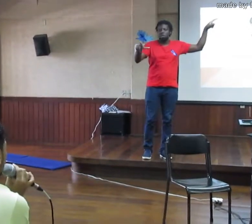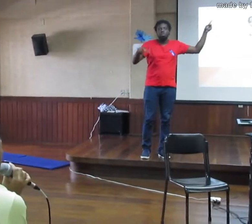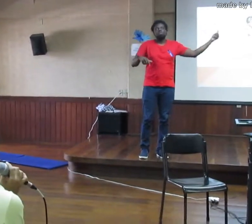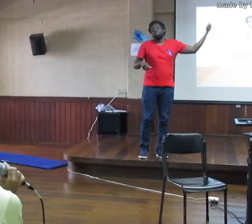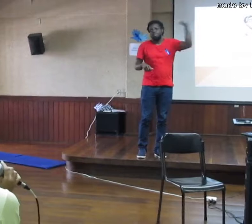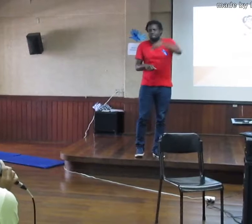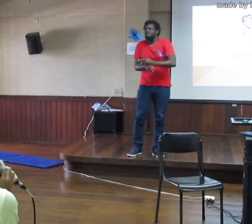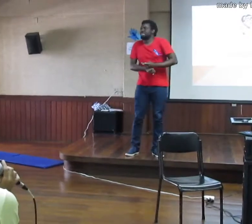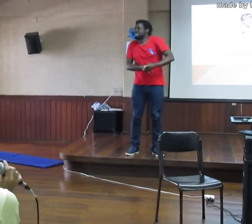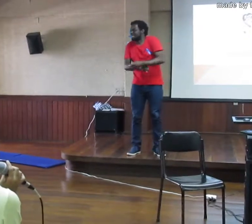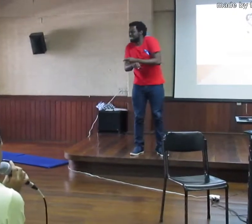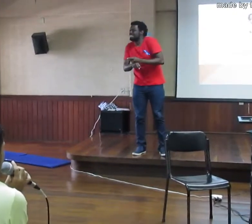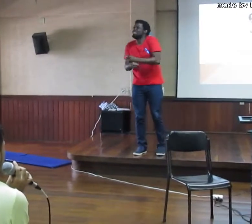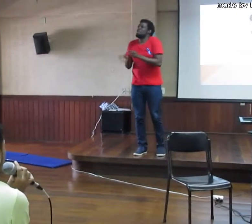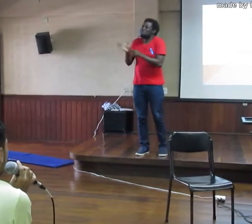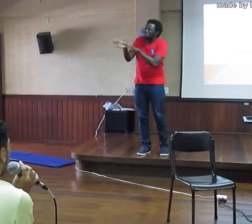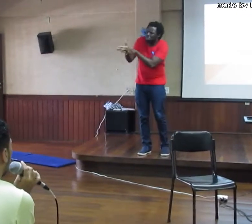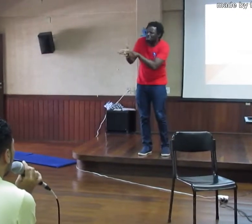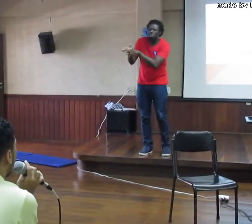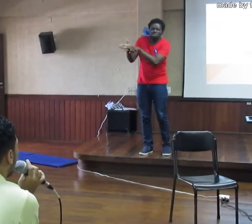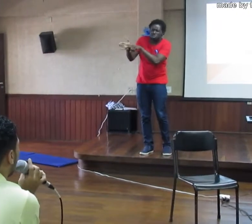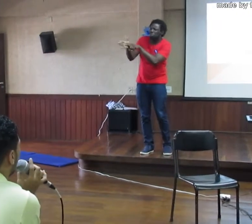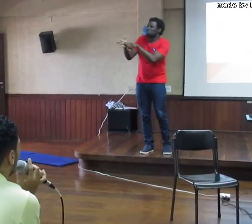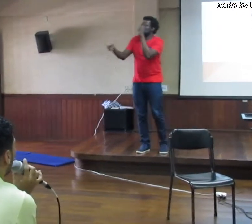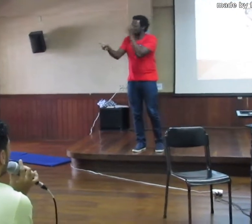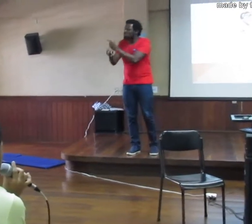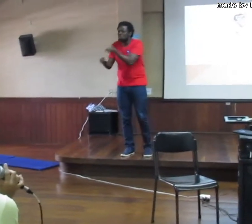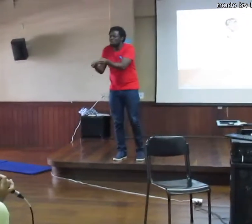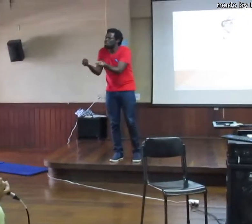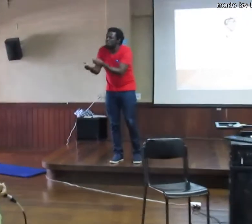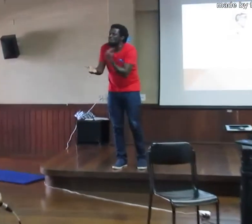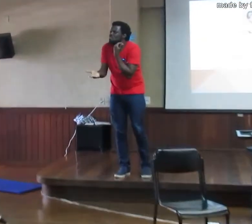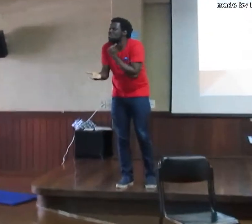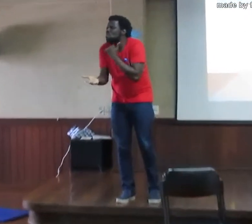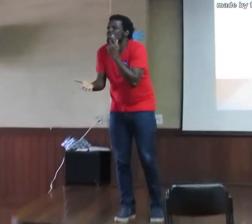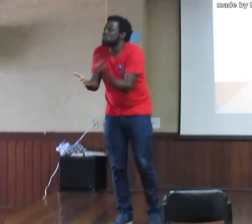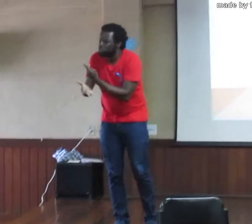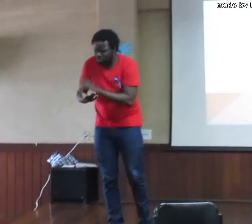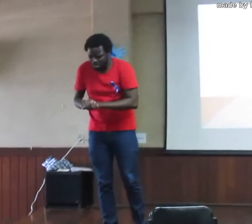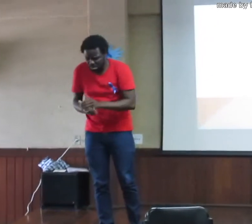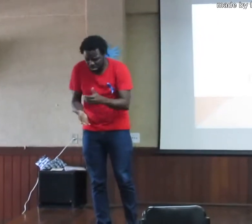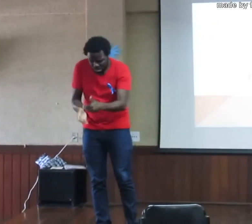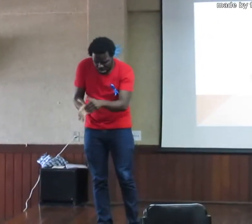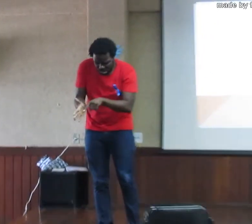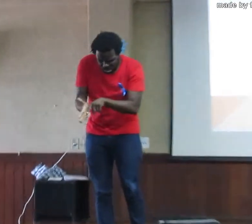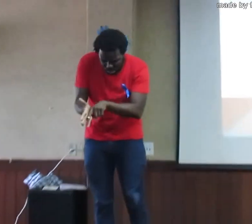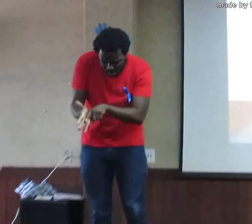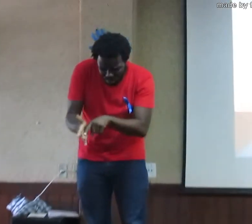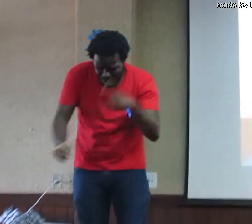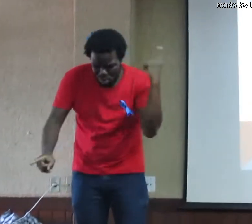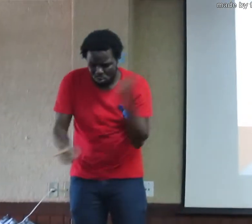Madre de Deus não havia hospital especializado na época. Ela procurou outros hospitais para tentar ver o que havia